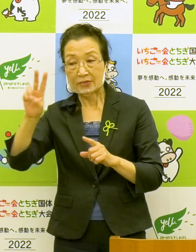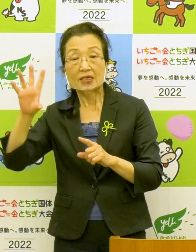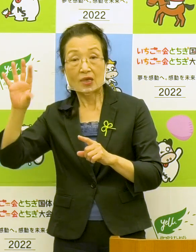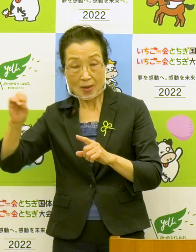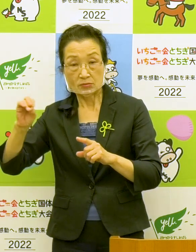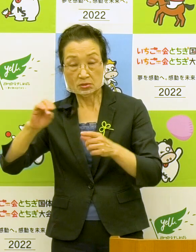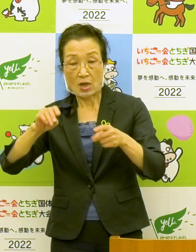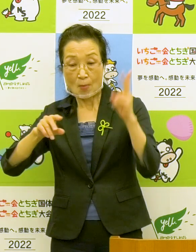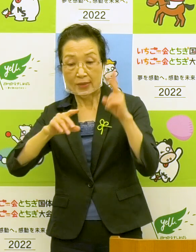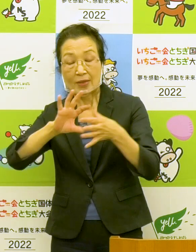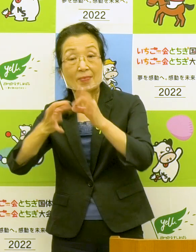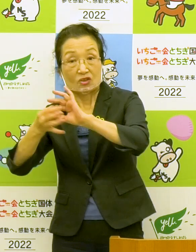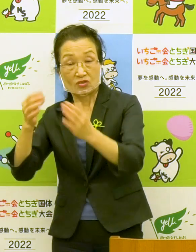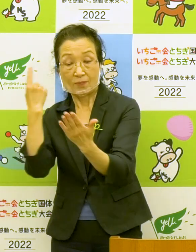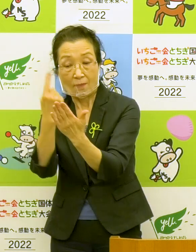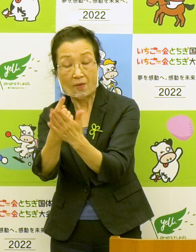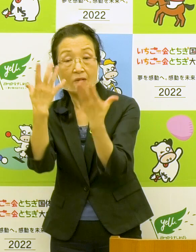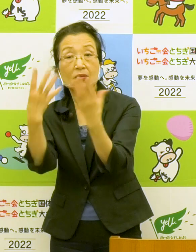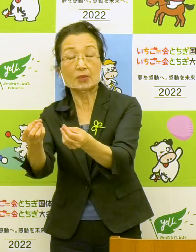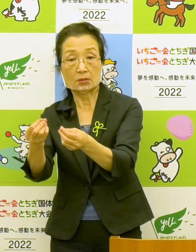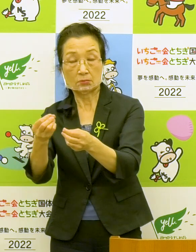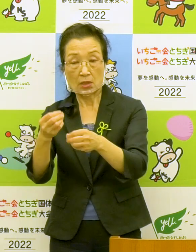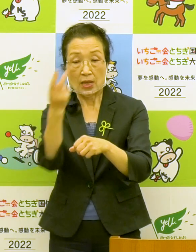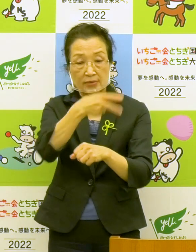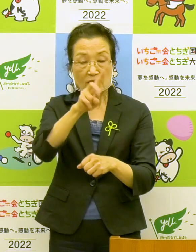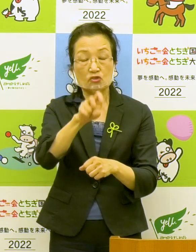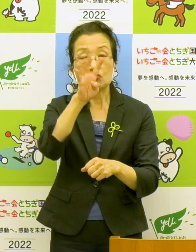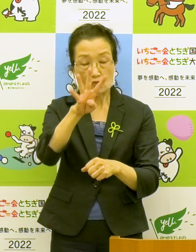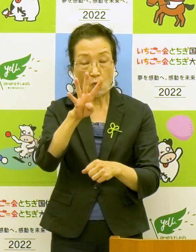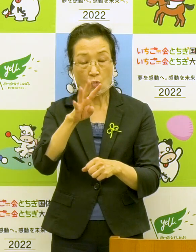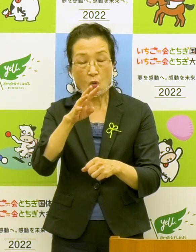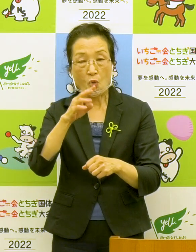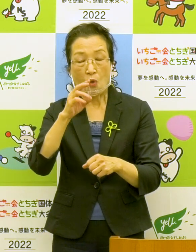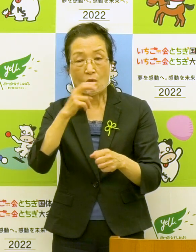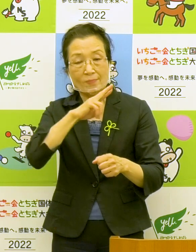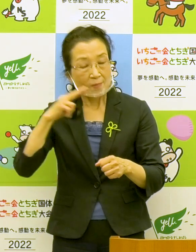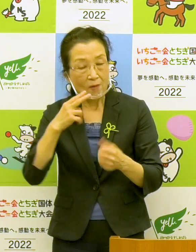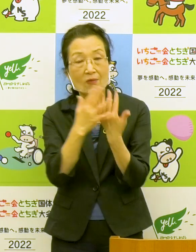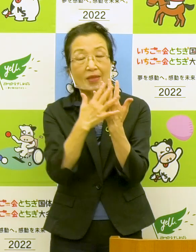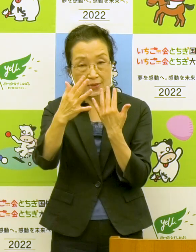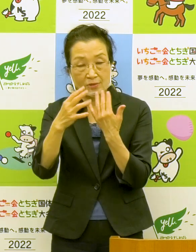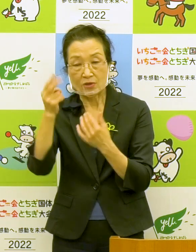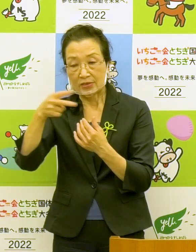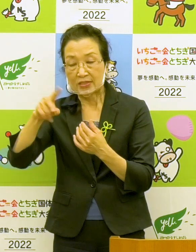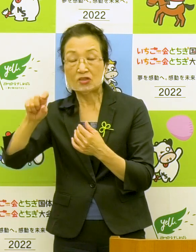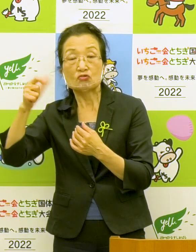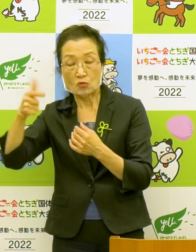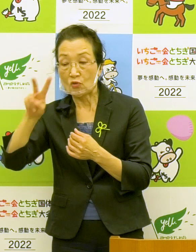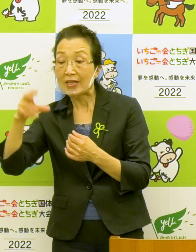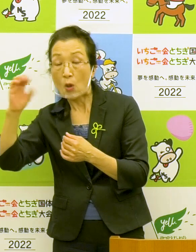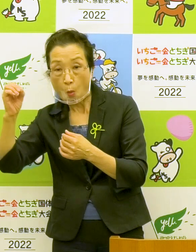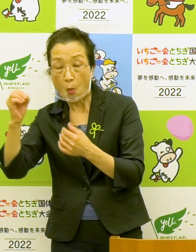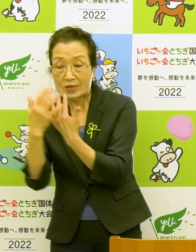ました。すでに2012年ロンドン大会、2016年リオデジャネイロ大会に続き